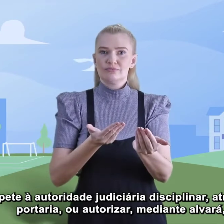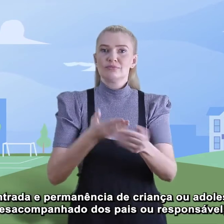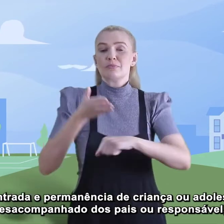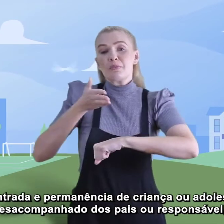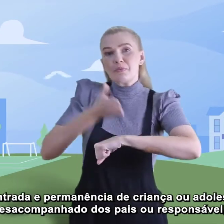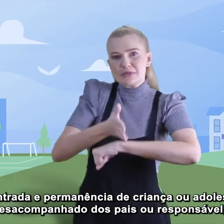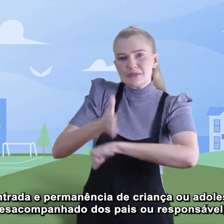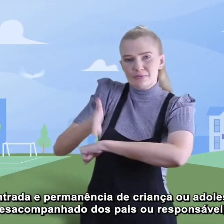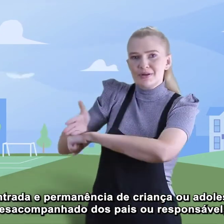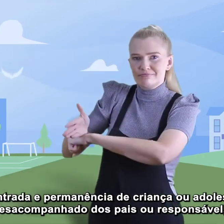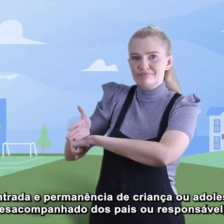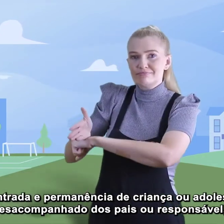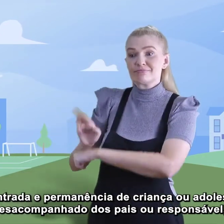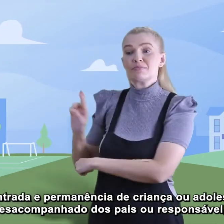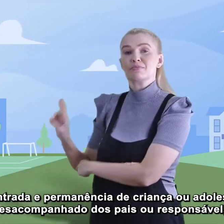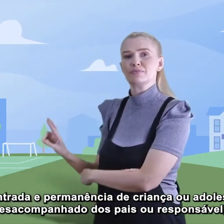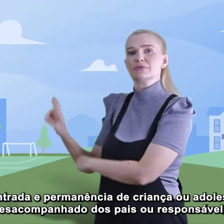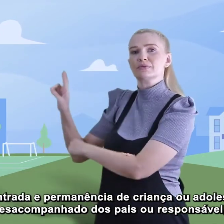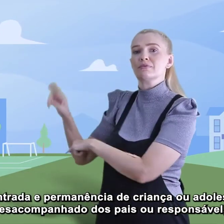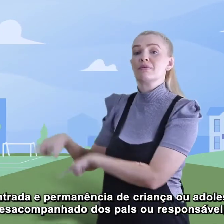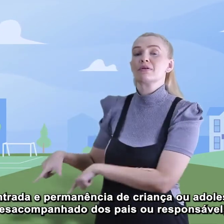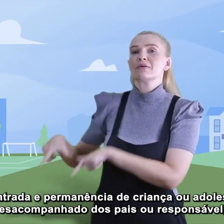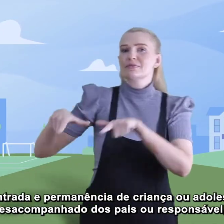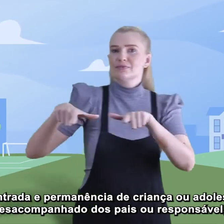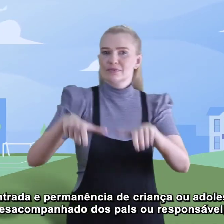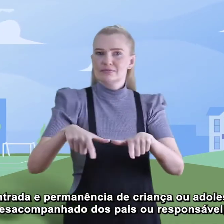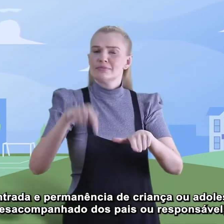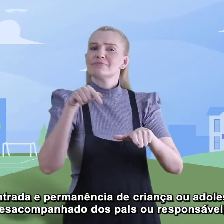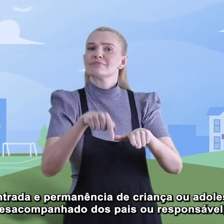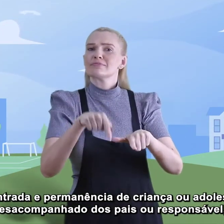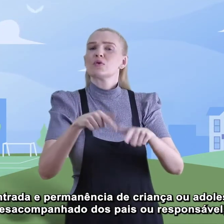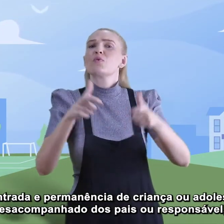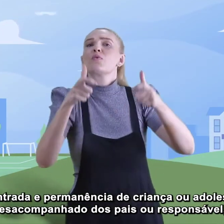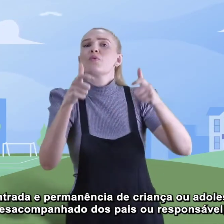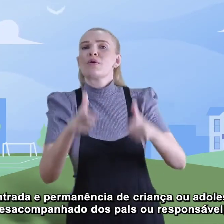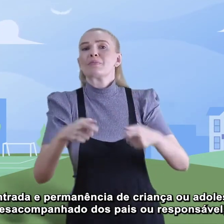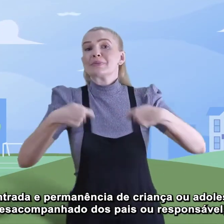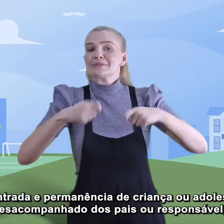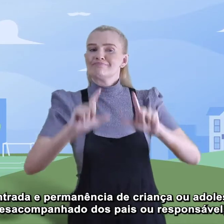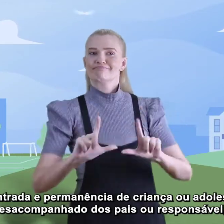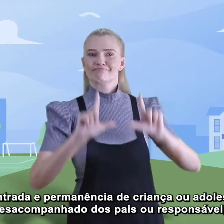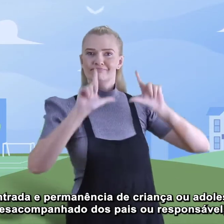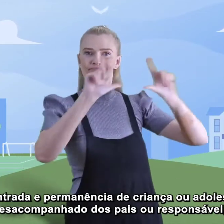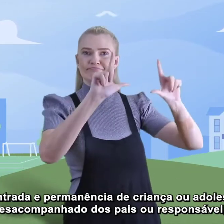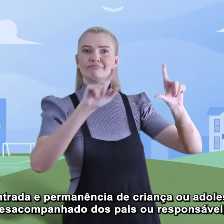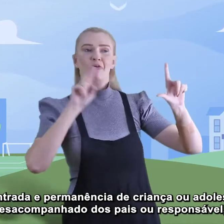a entrada e permanência de criança ou adolescente desacompanhado dos pais ou responsável